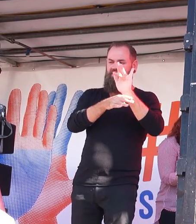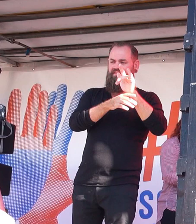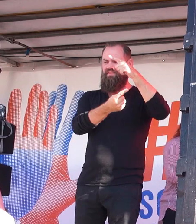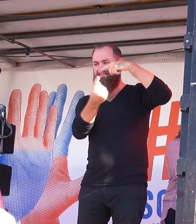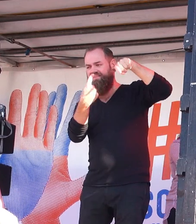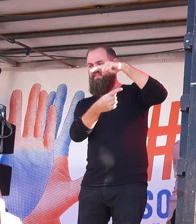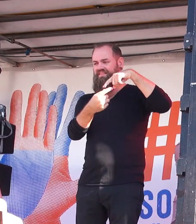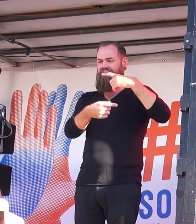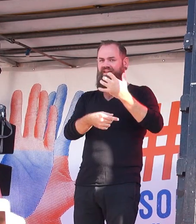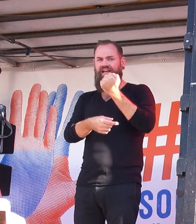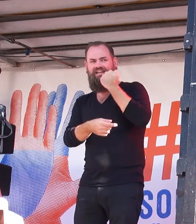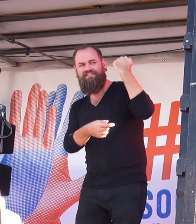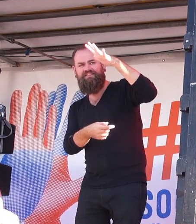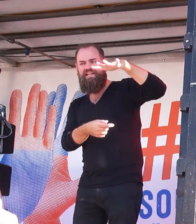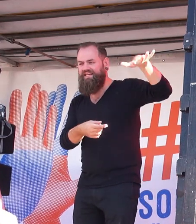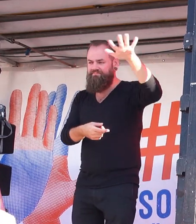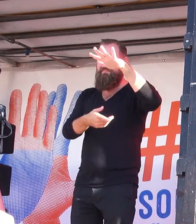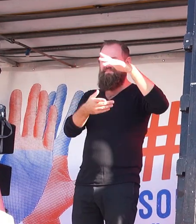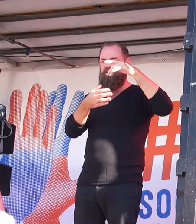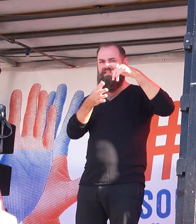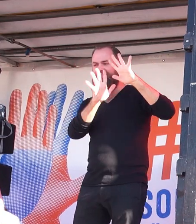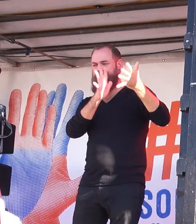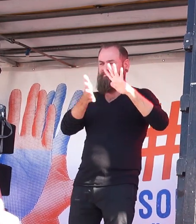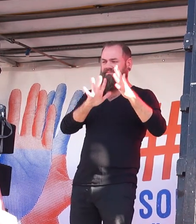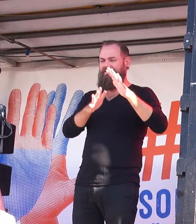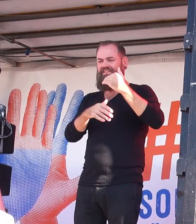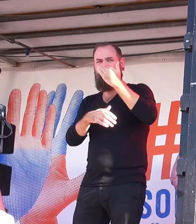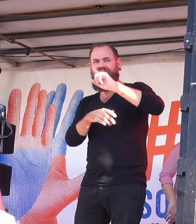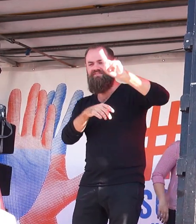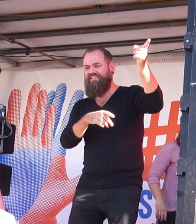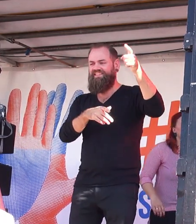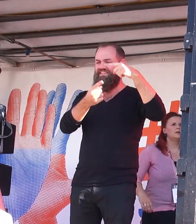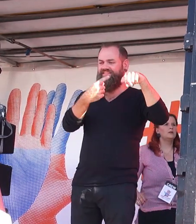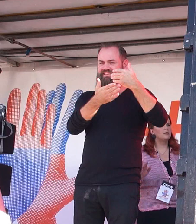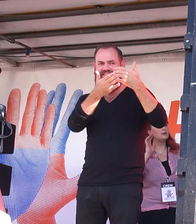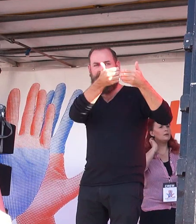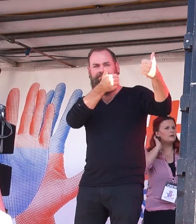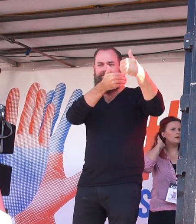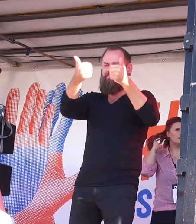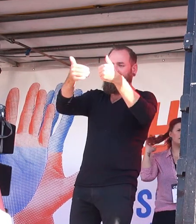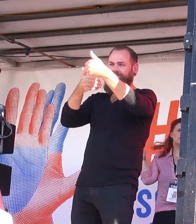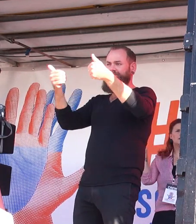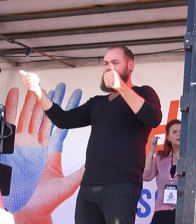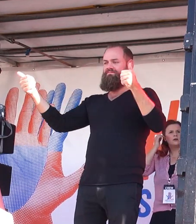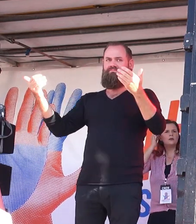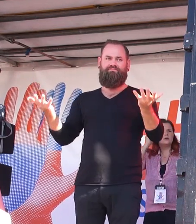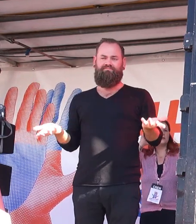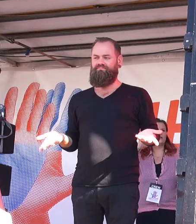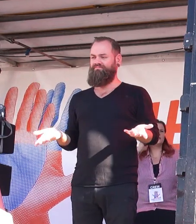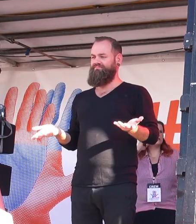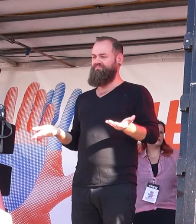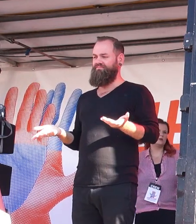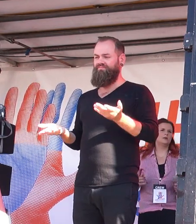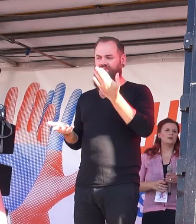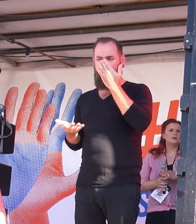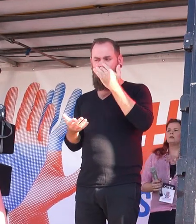gegen Muslime, lasst sie nicht sprechen. Sie versuchten uns zu spalten, sie versuchten uns auszusortieren, sie versuchten hinzubekommen, dass